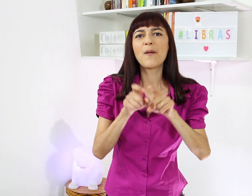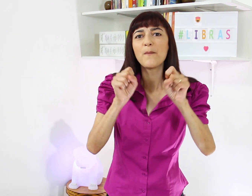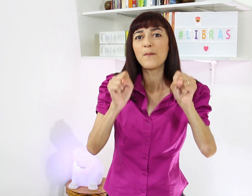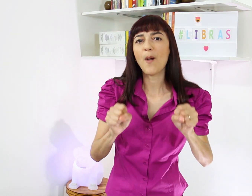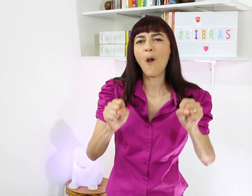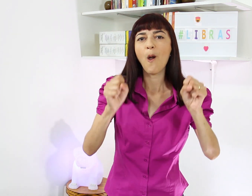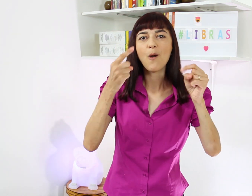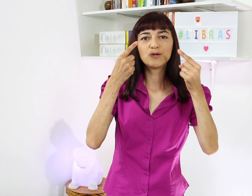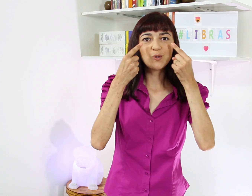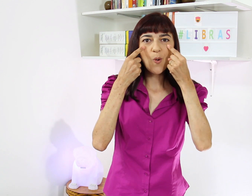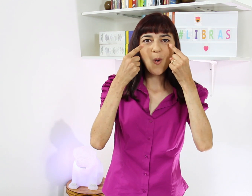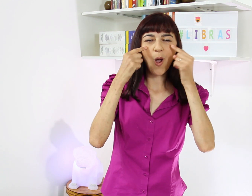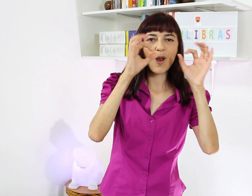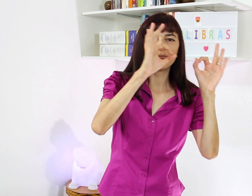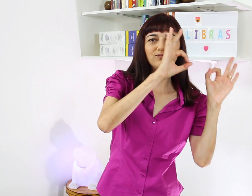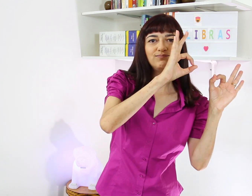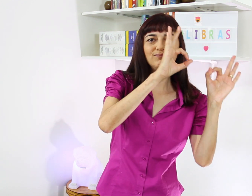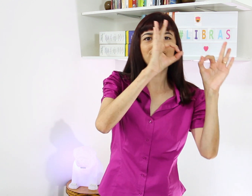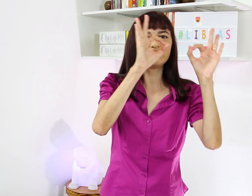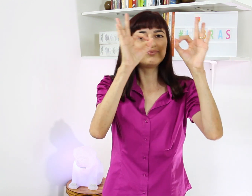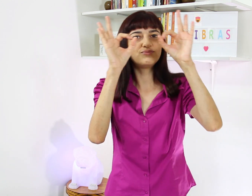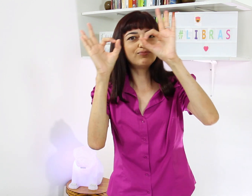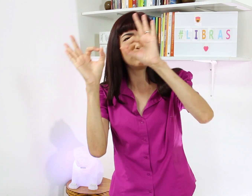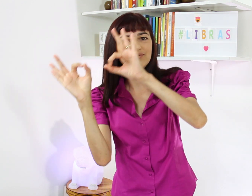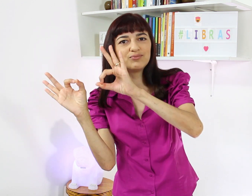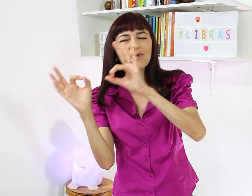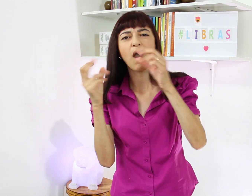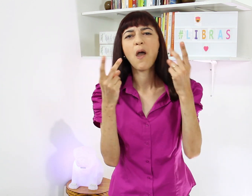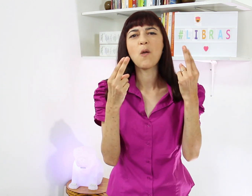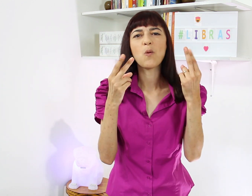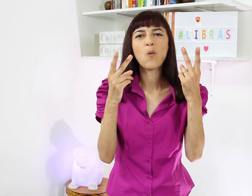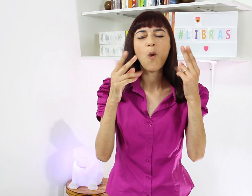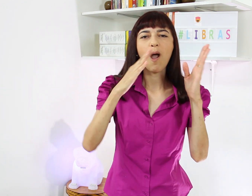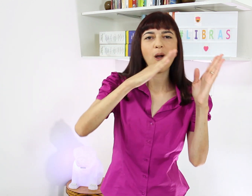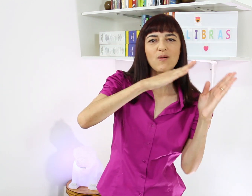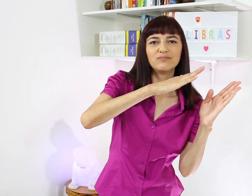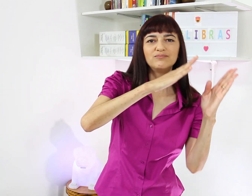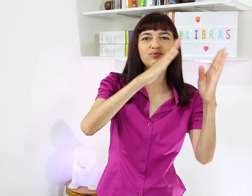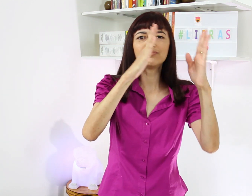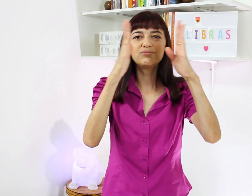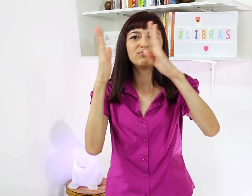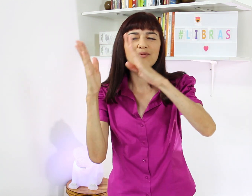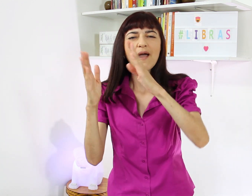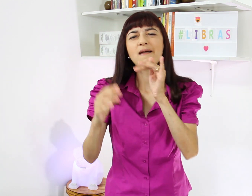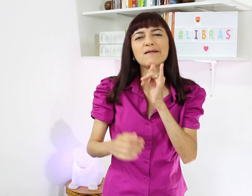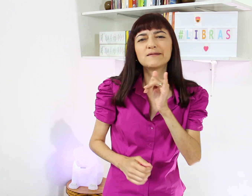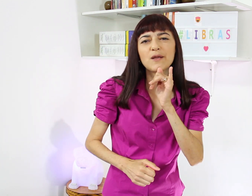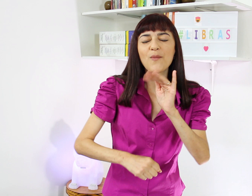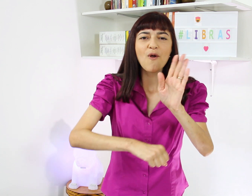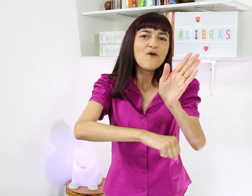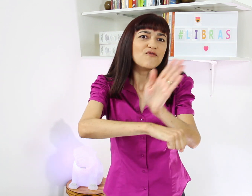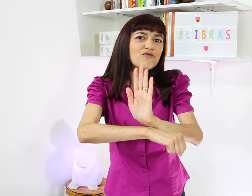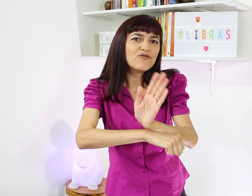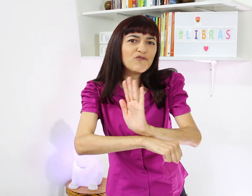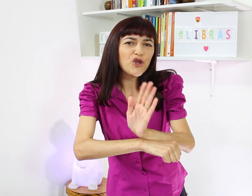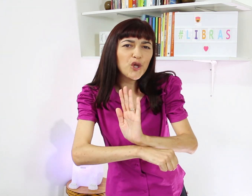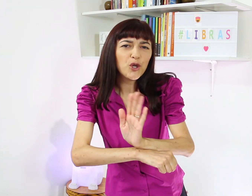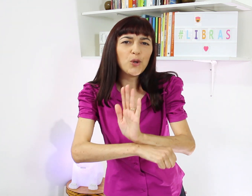diversos contextos? Pode ser assim também, olha, pode ser esse sinal, é como se você estivesse vendo uma coisa contínua. Você está vendo ali o filme do começo